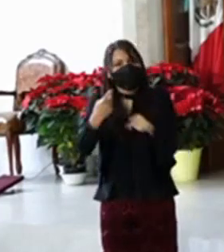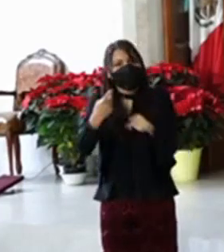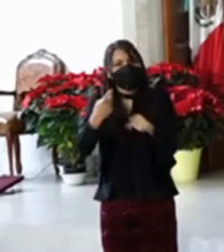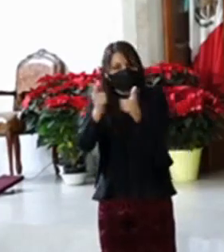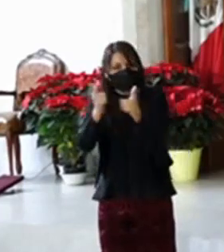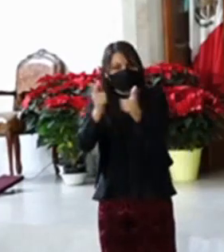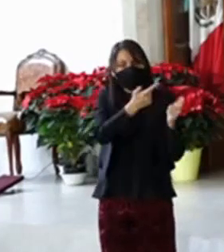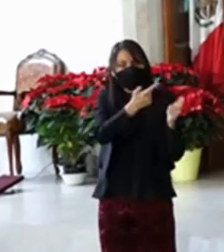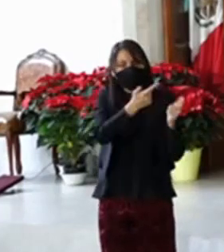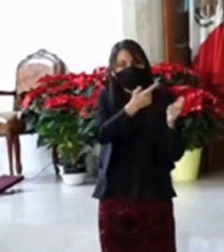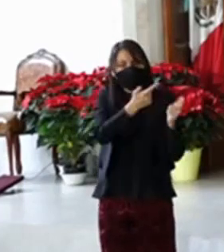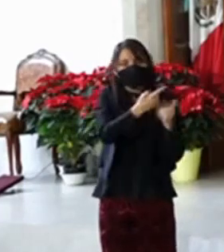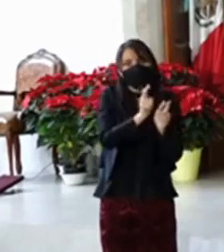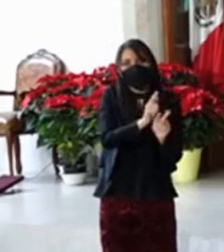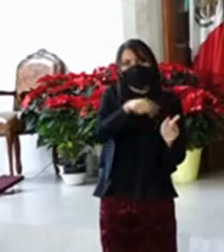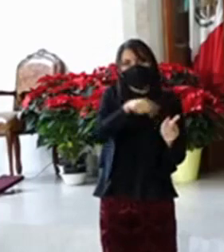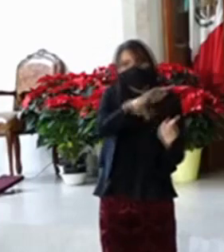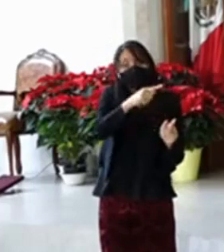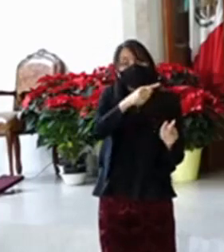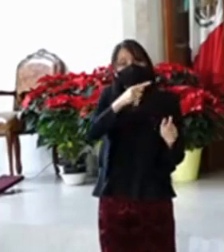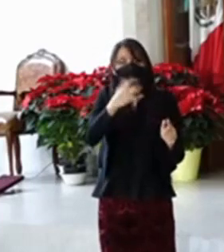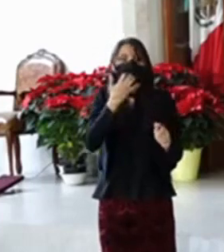Acaz, fue